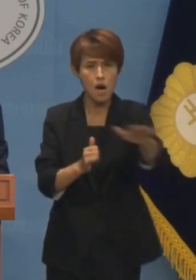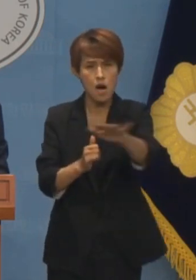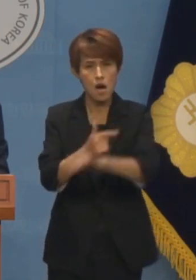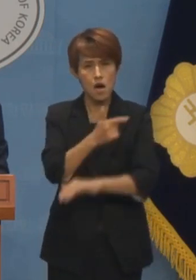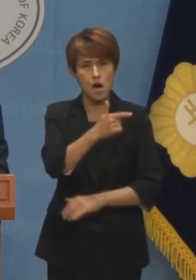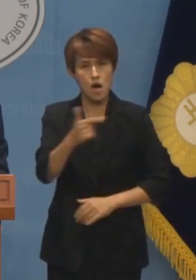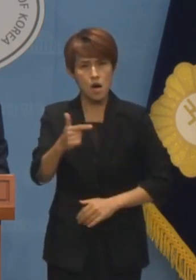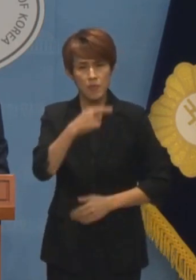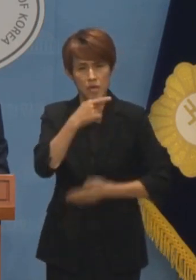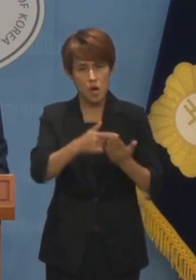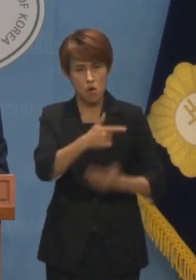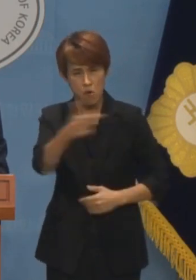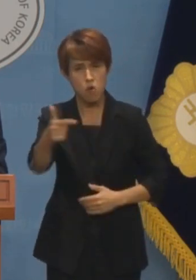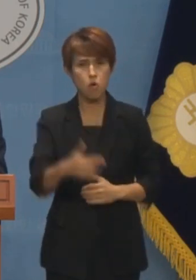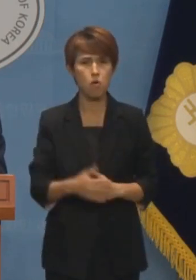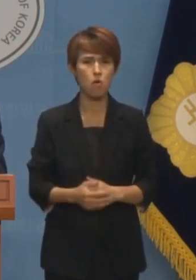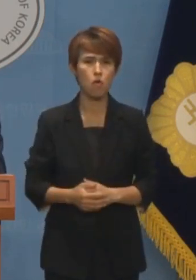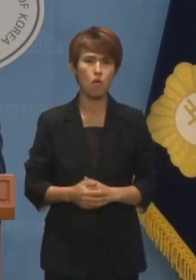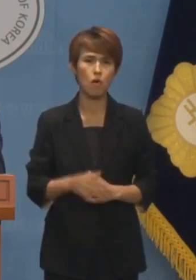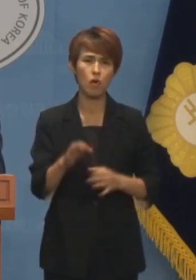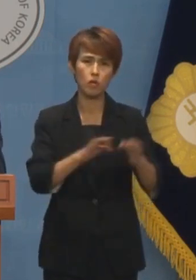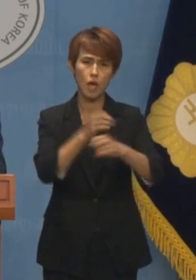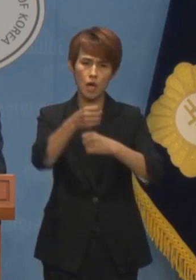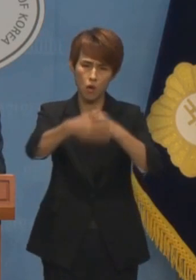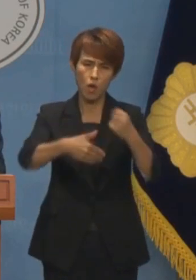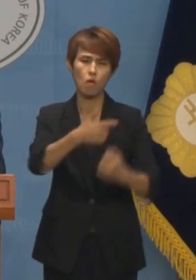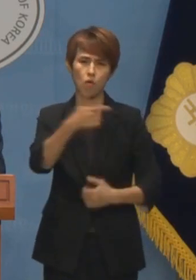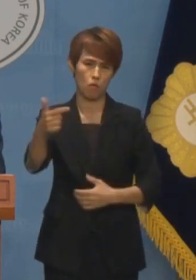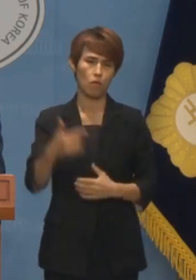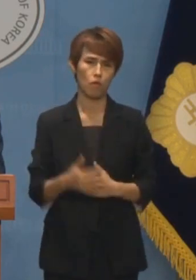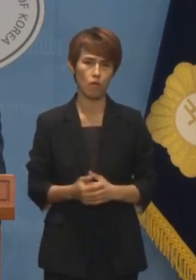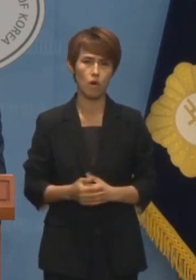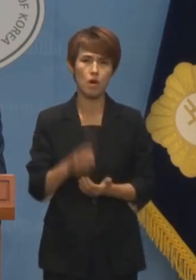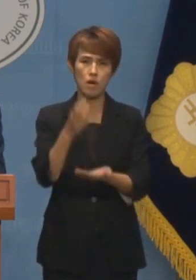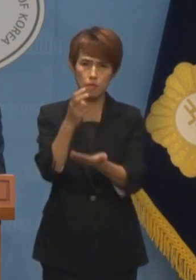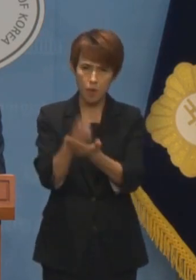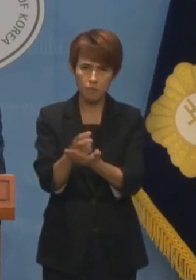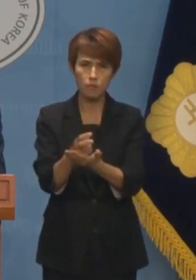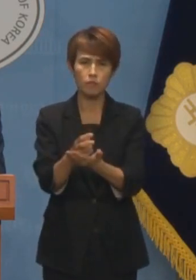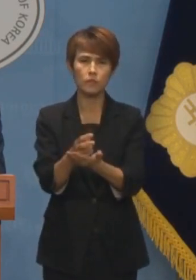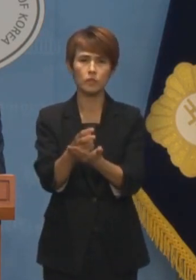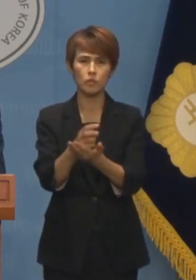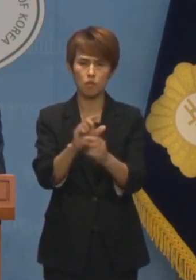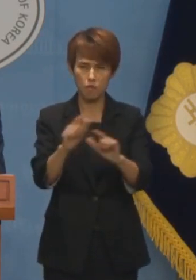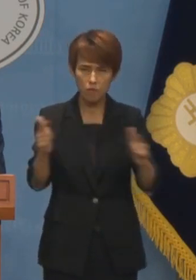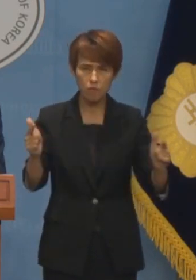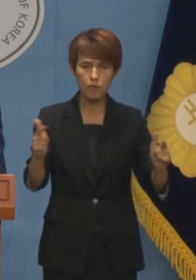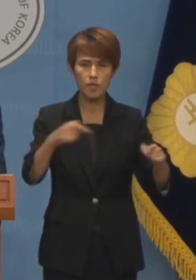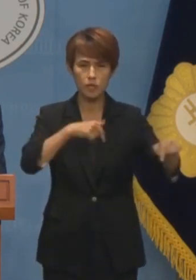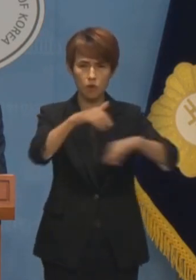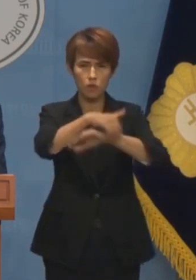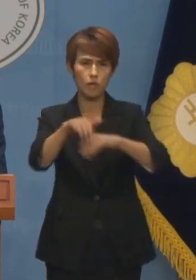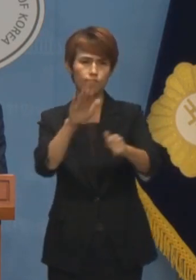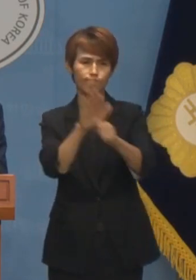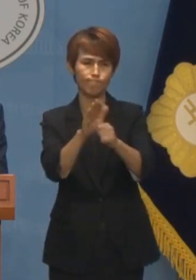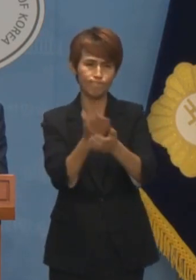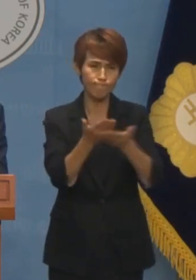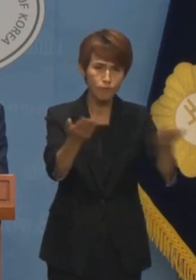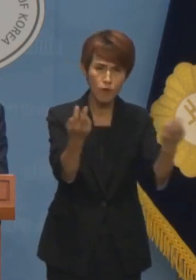막대한 피해액, 경제에 미칠 영향 등을 고려하여 법적, 제도적, 정책적 지원